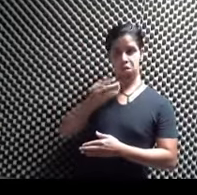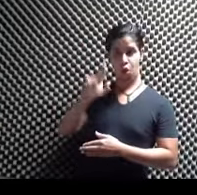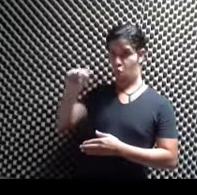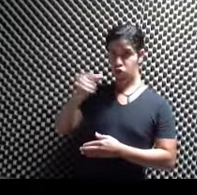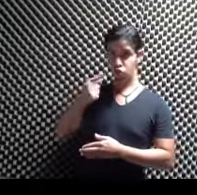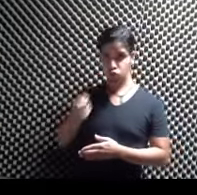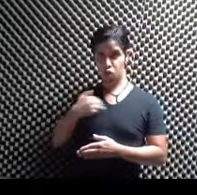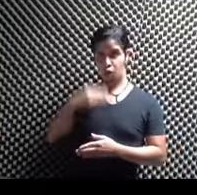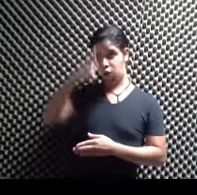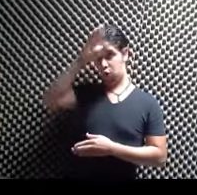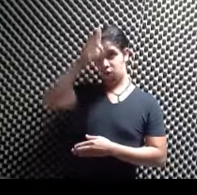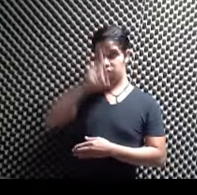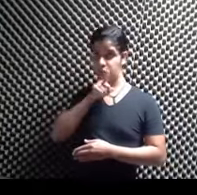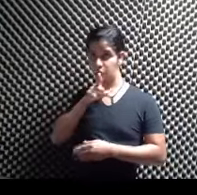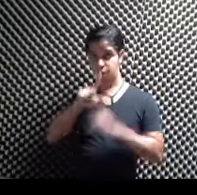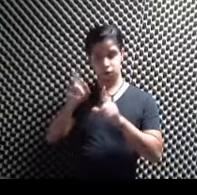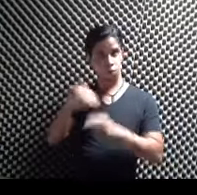vaya.